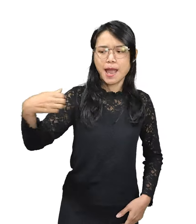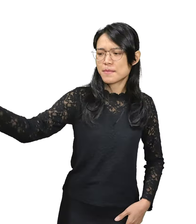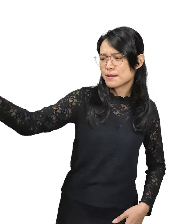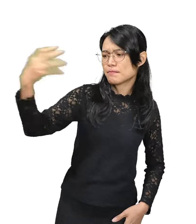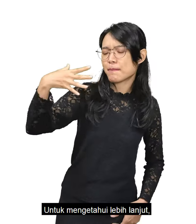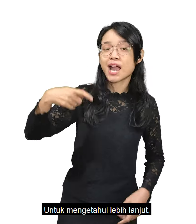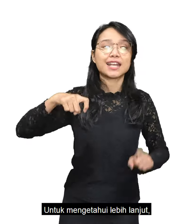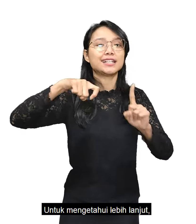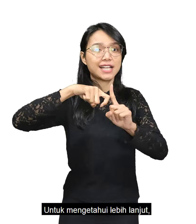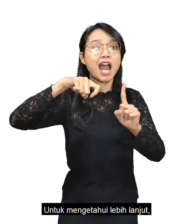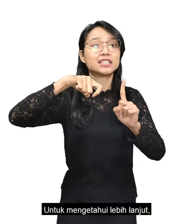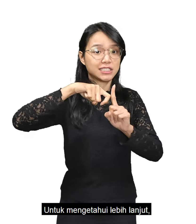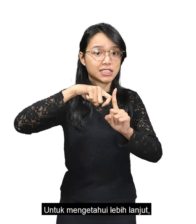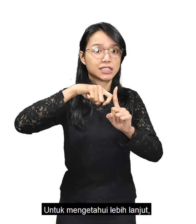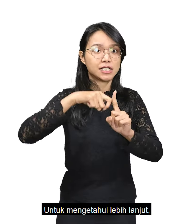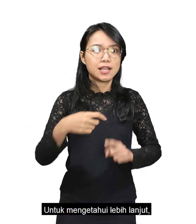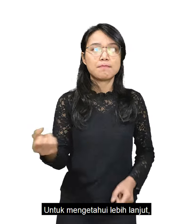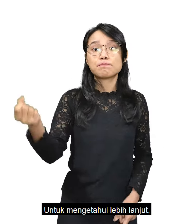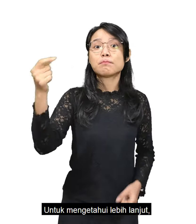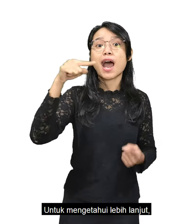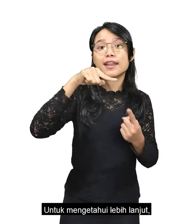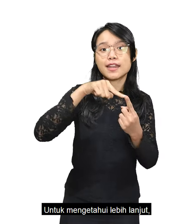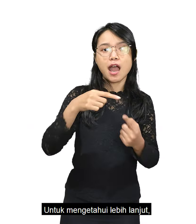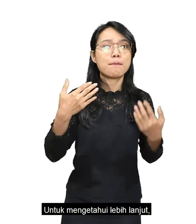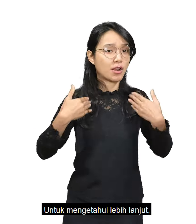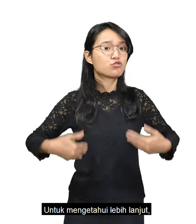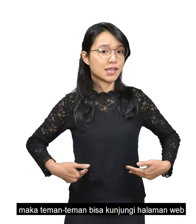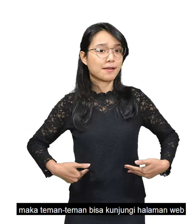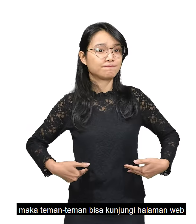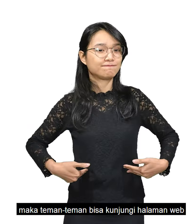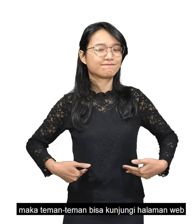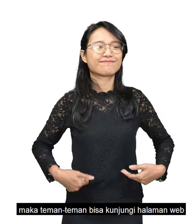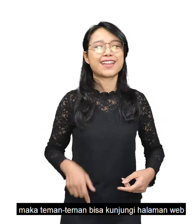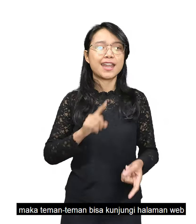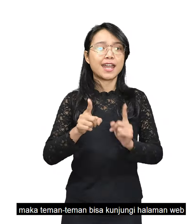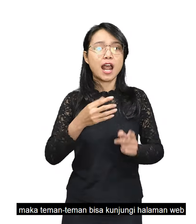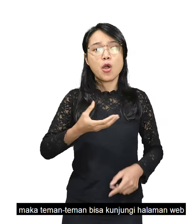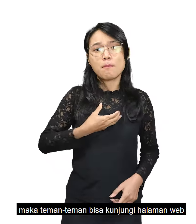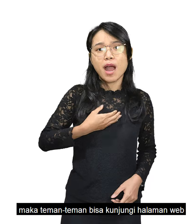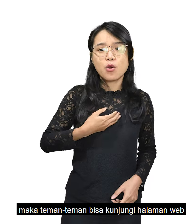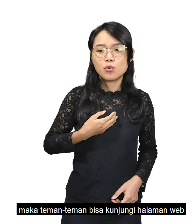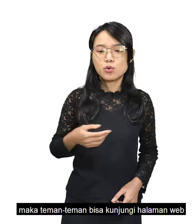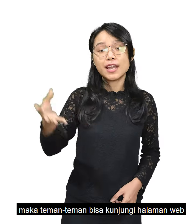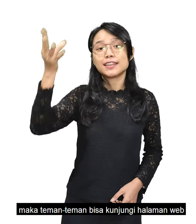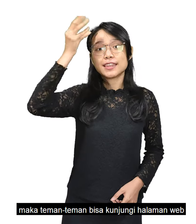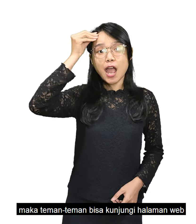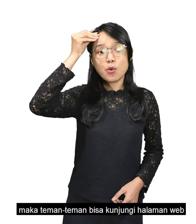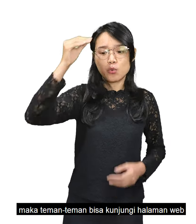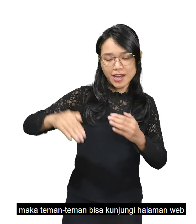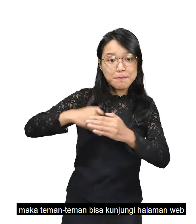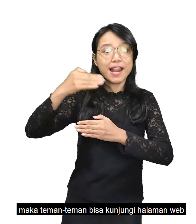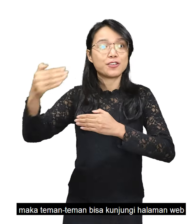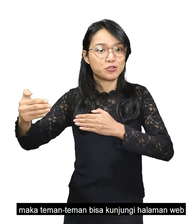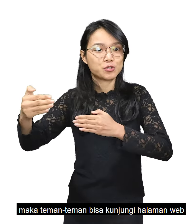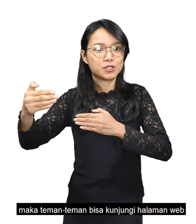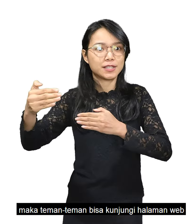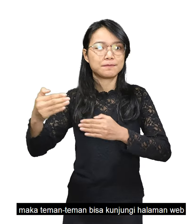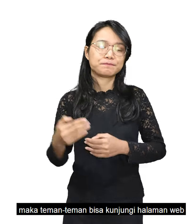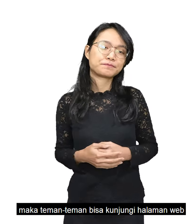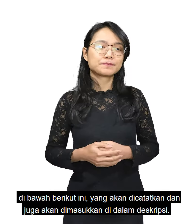manusia untuk mengetahui lebih lanjut maka teman-teman bisa kunjungi halaman web